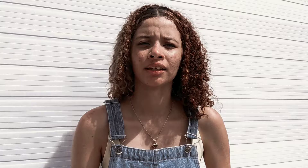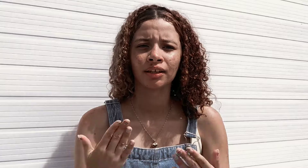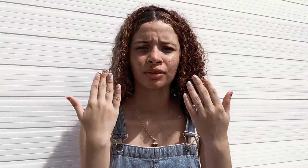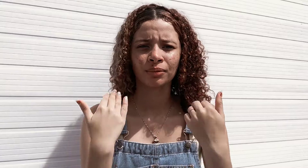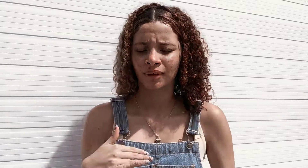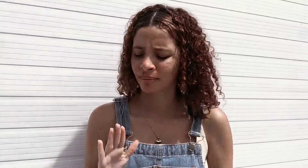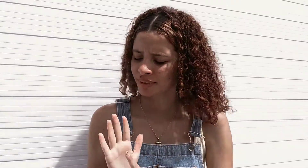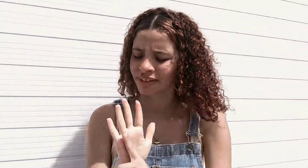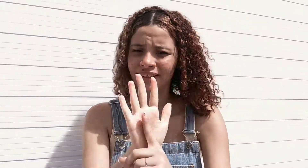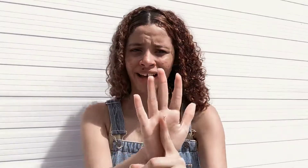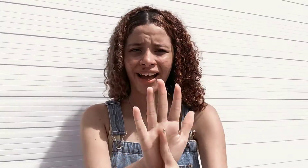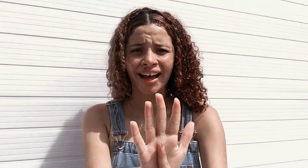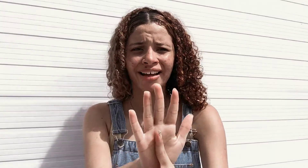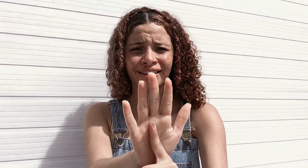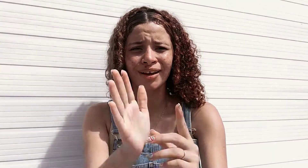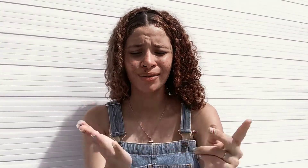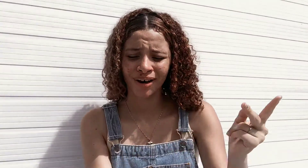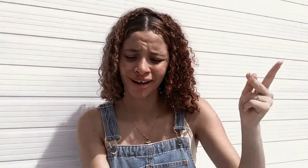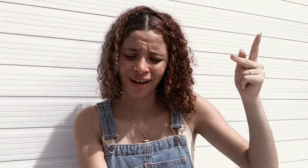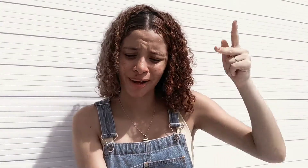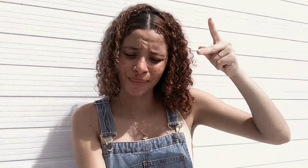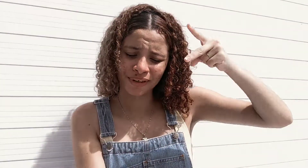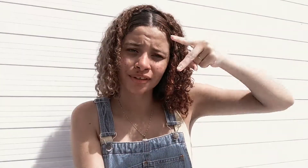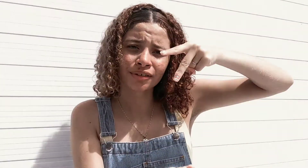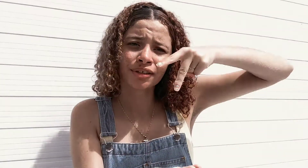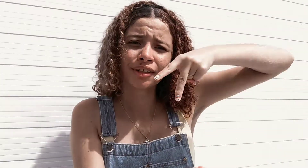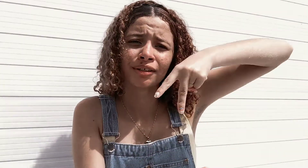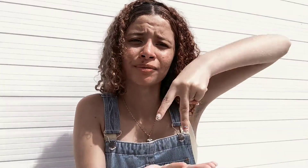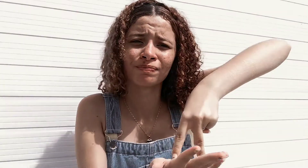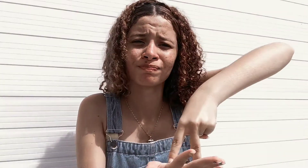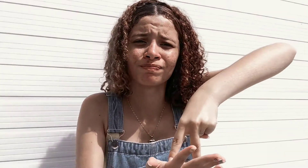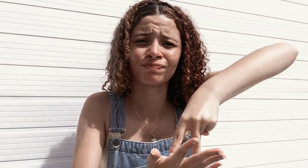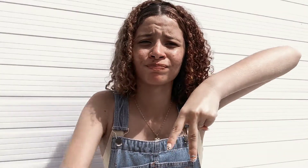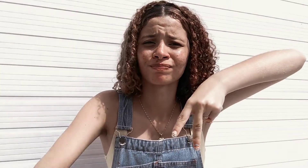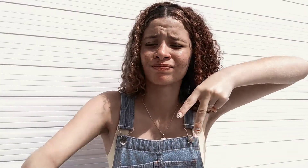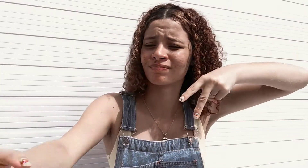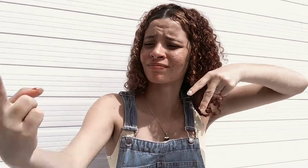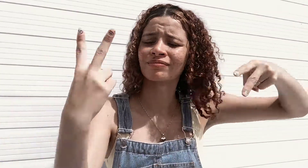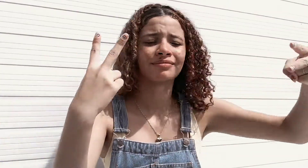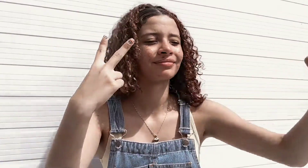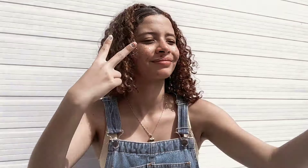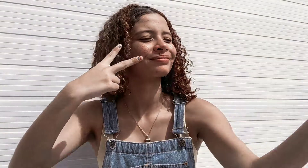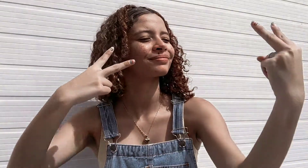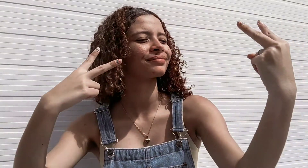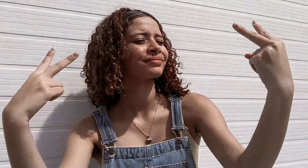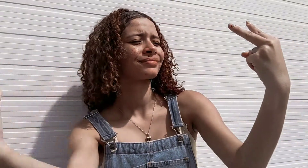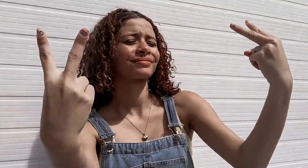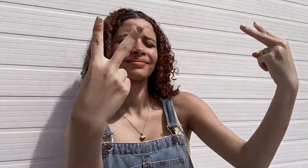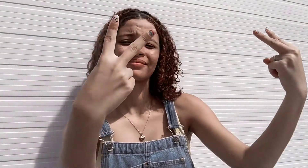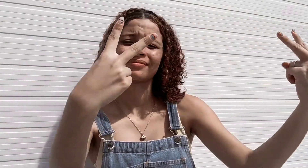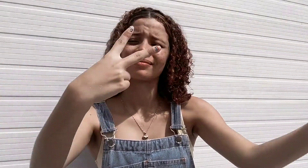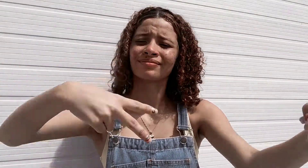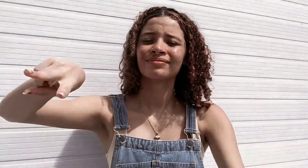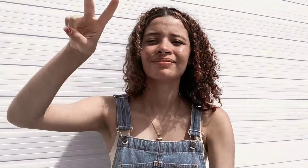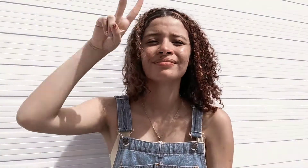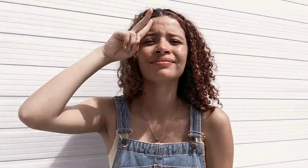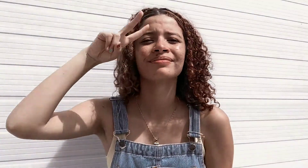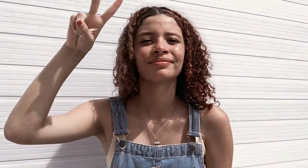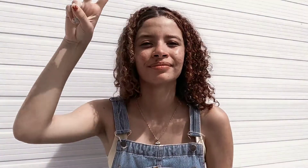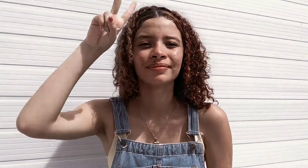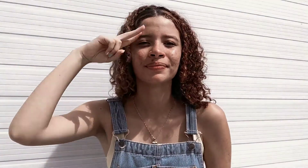Deixa eu me apresentar que eu acabei de chegar Depois que me escutar, você vai lembrar